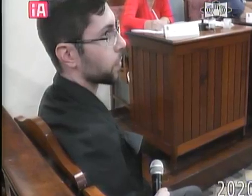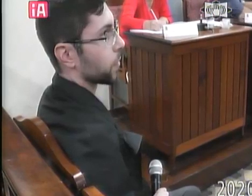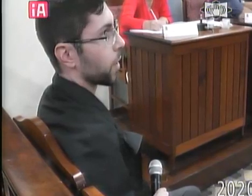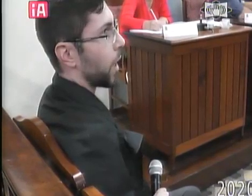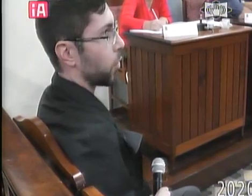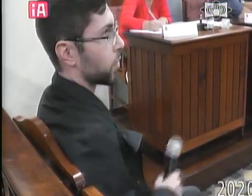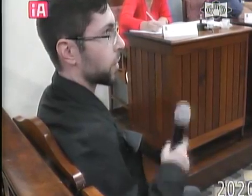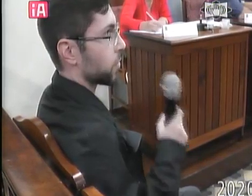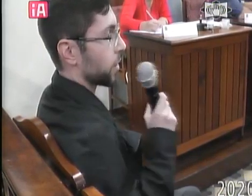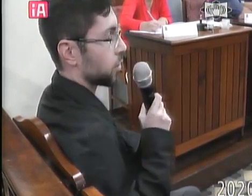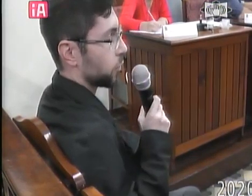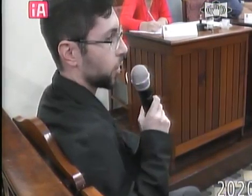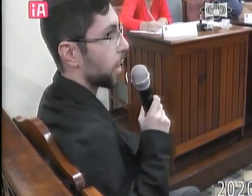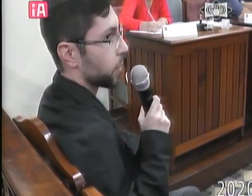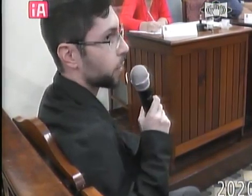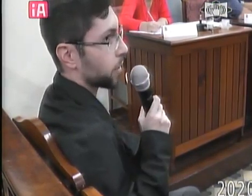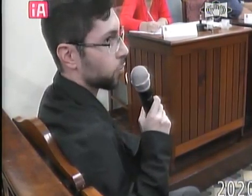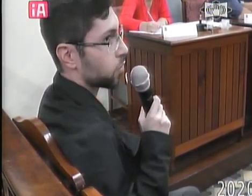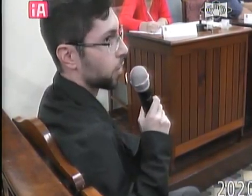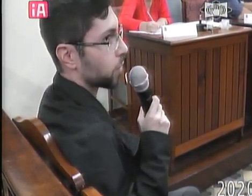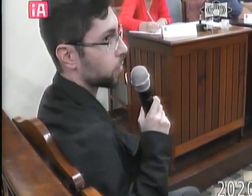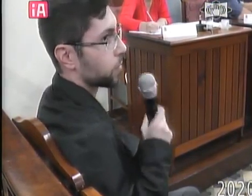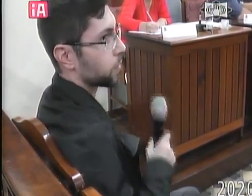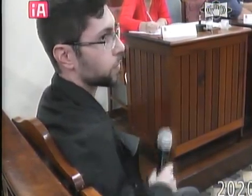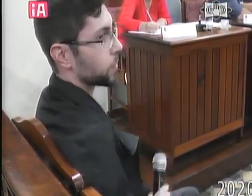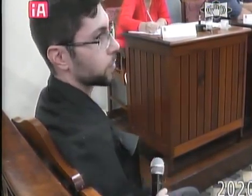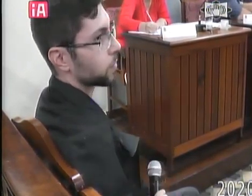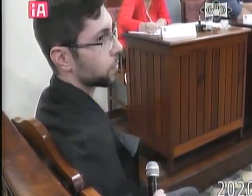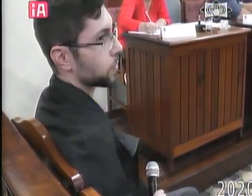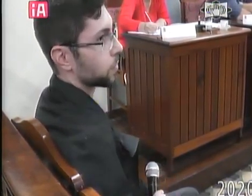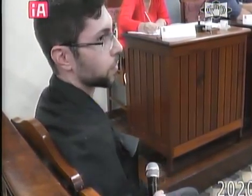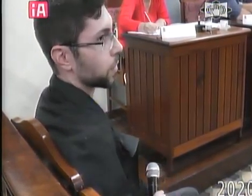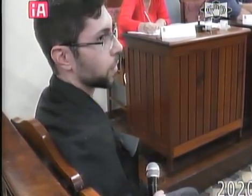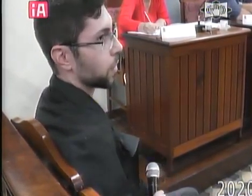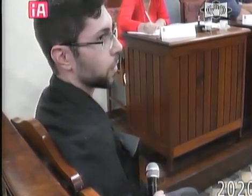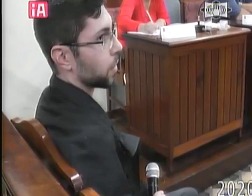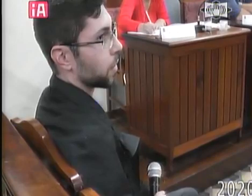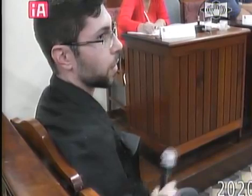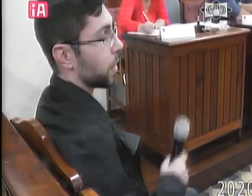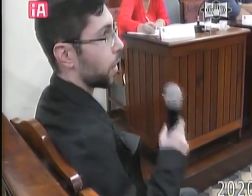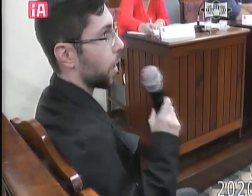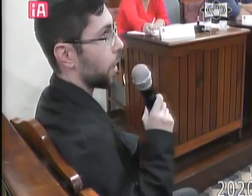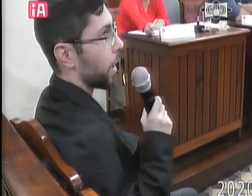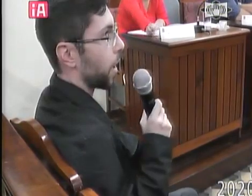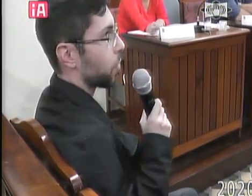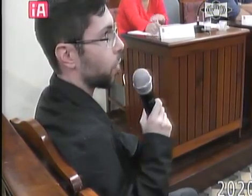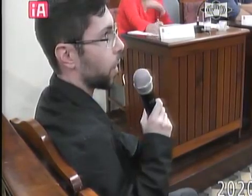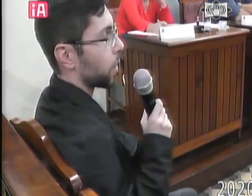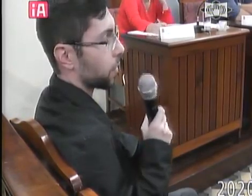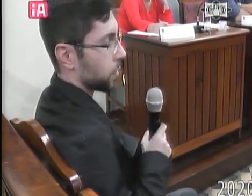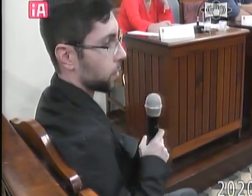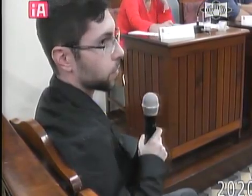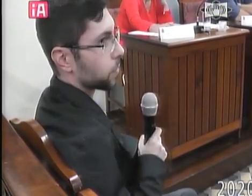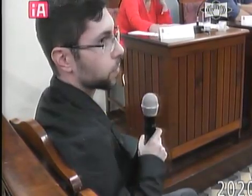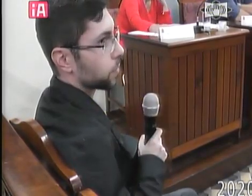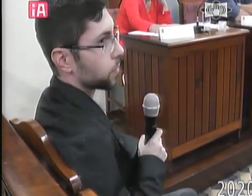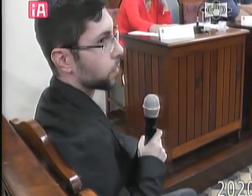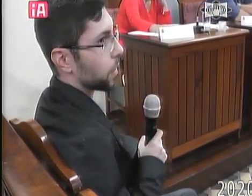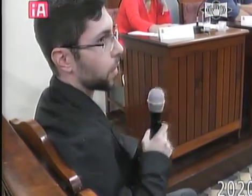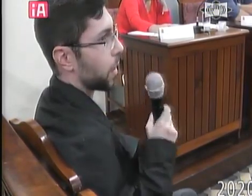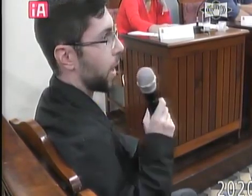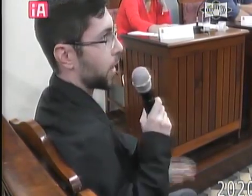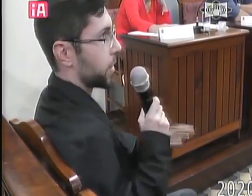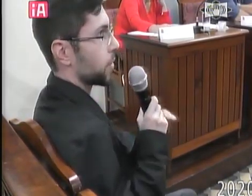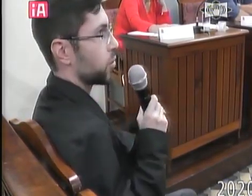legislativa. A legislativa foi dada pela emenda constitucional. Municipal, local. Não vai ter na reformulação da lei complementar municipal que faz toda a estruturação